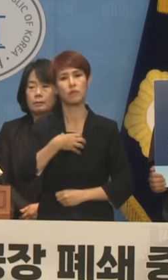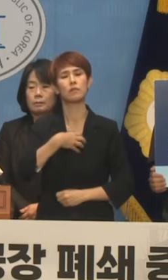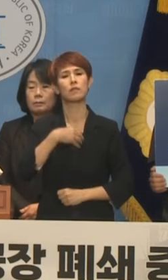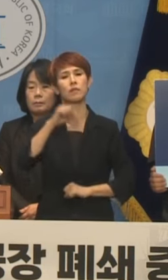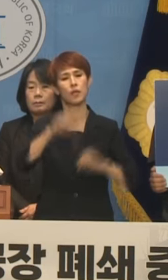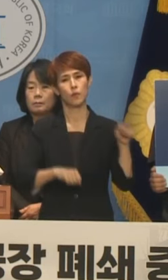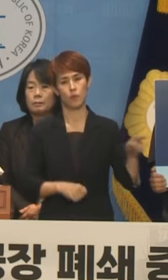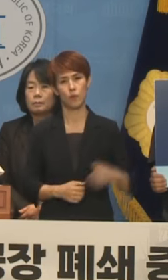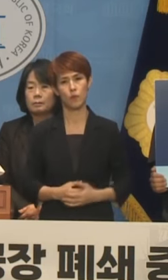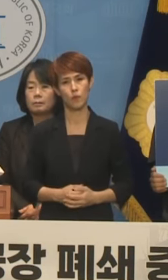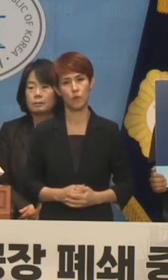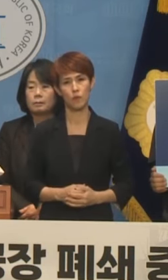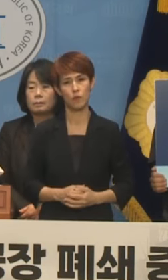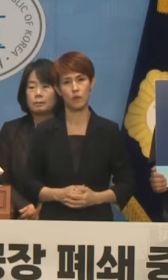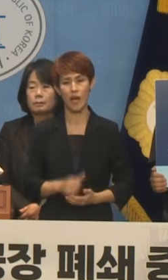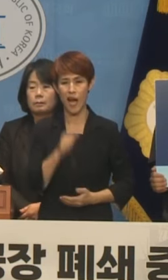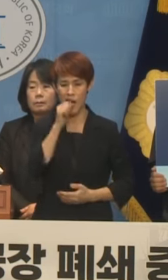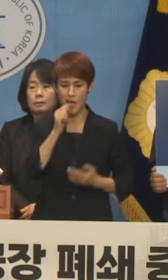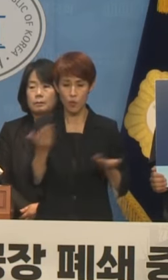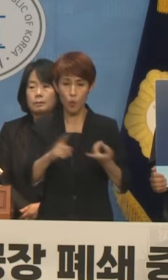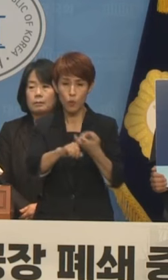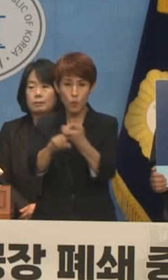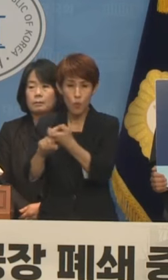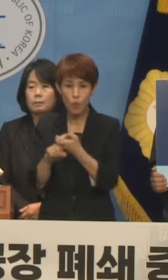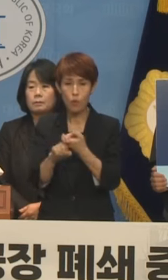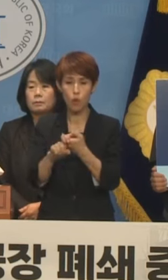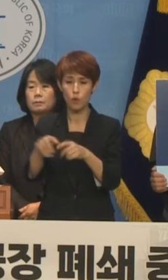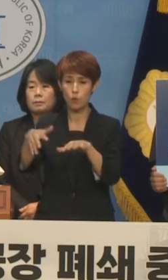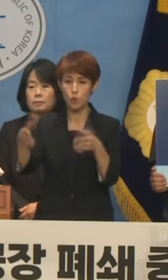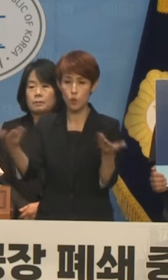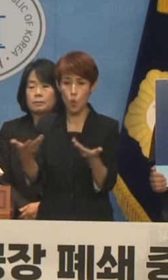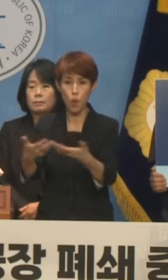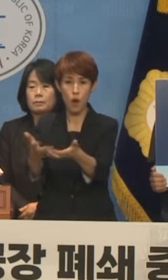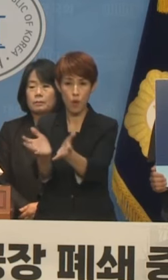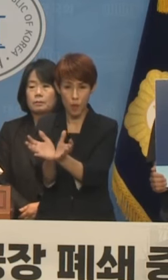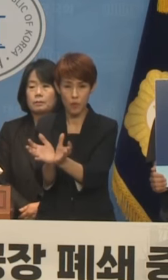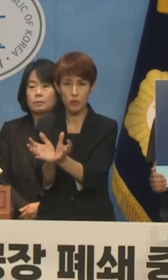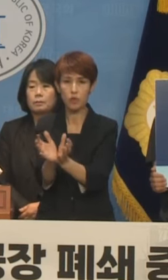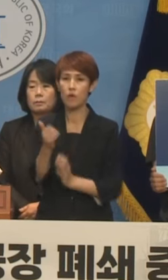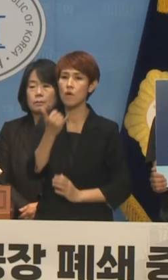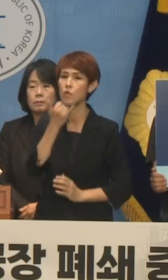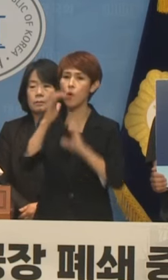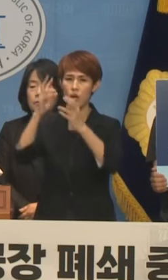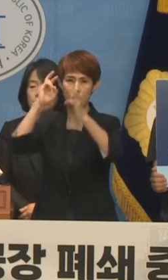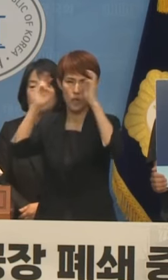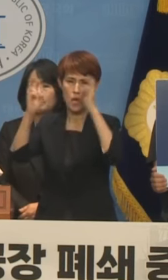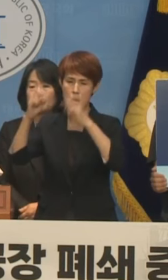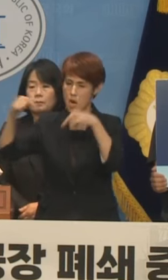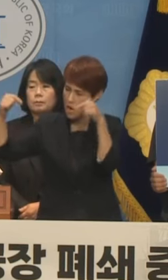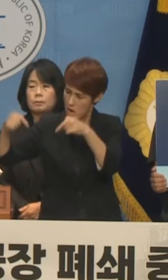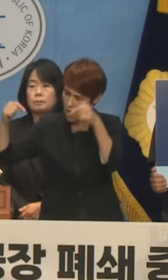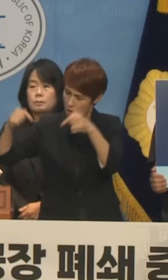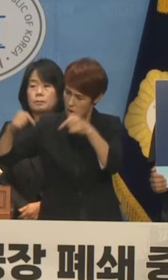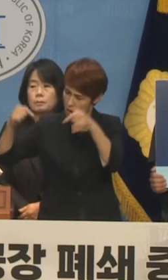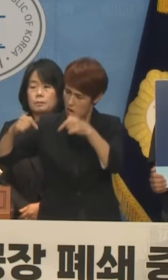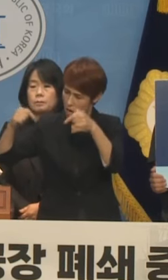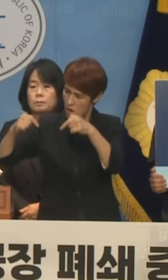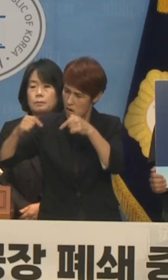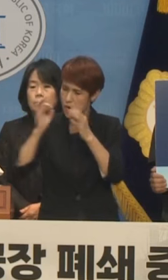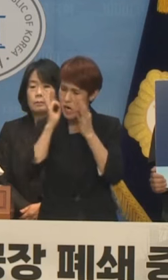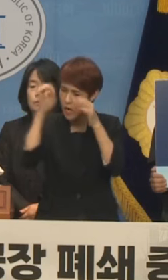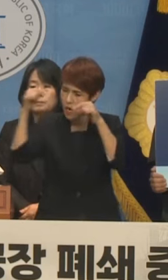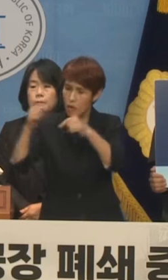지금 금속노조 말레베어 분해 조합원들은 독일 본사와 피말리는 협상을 하고 있습니다.